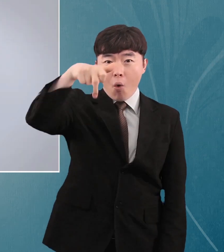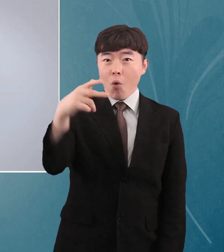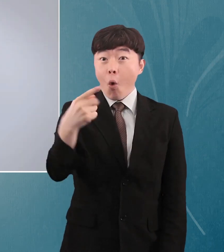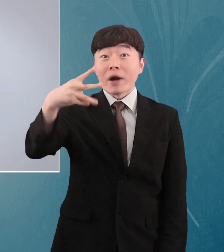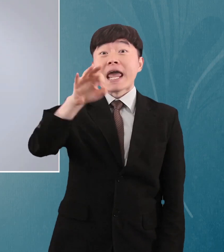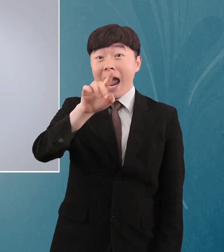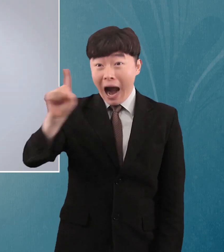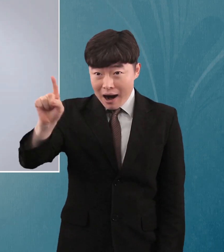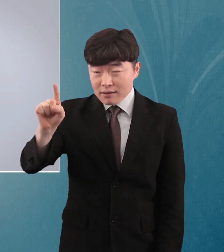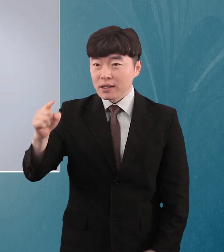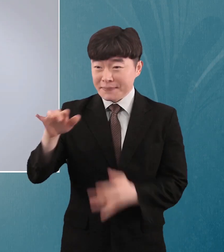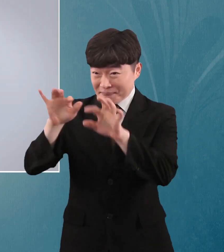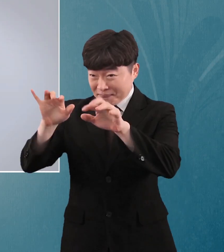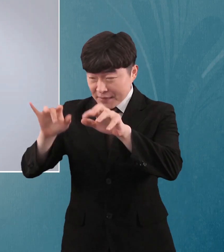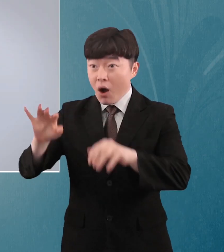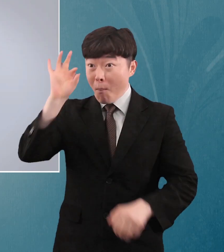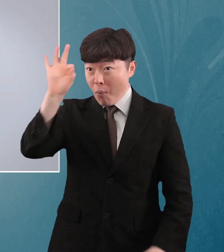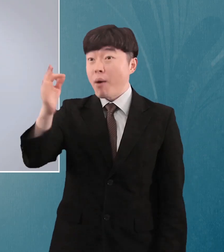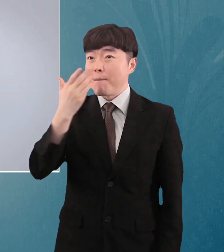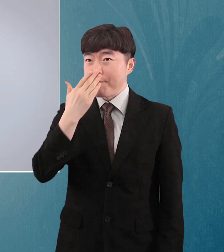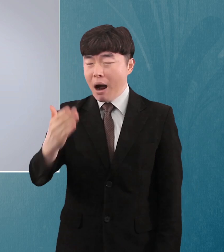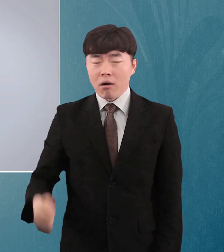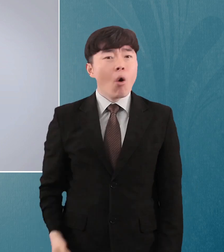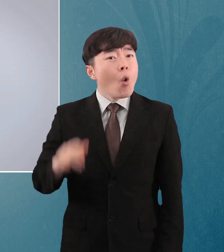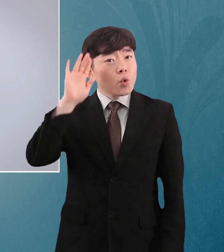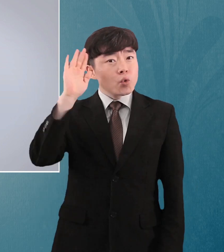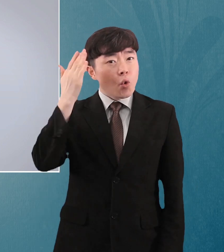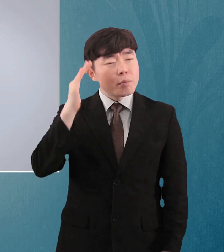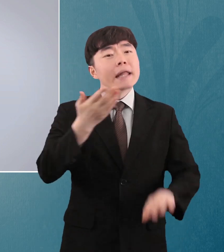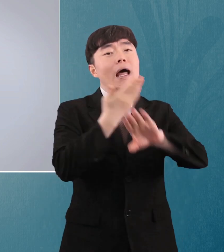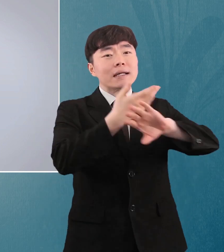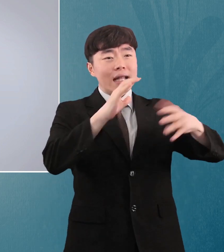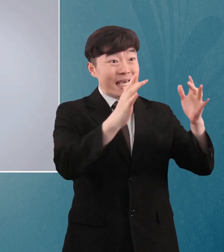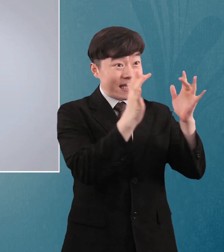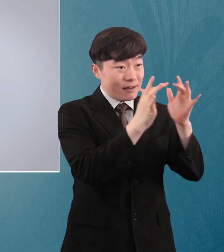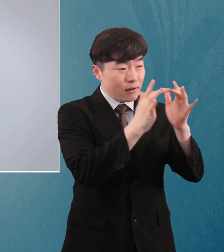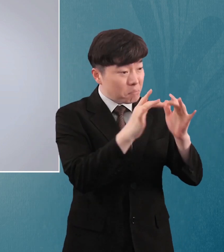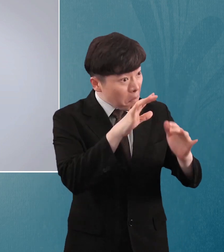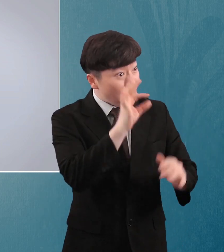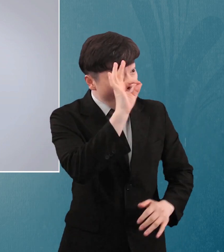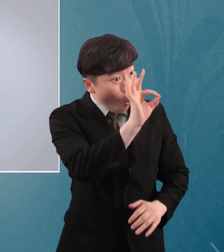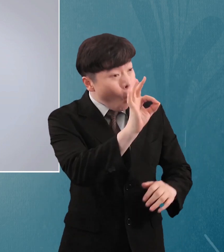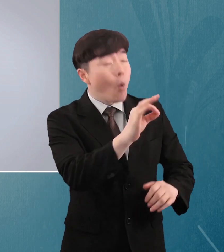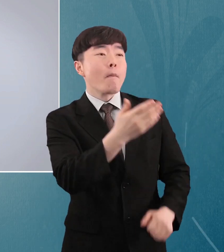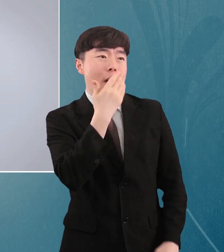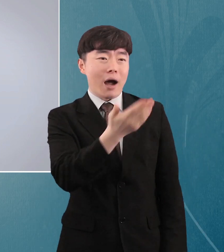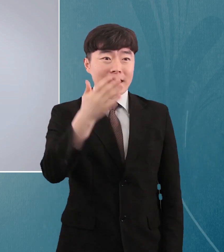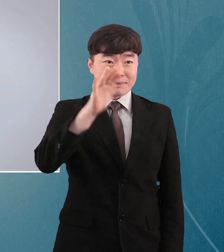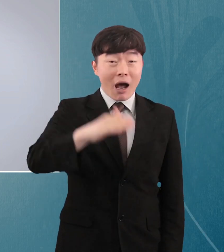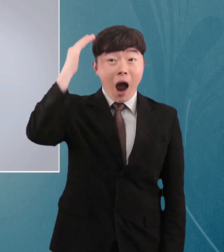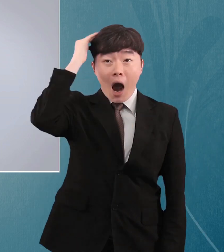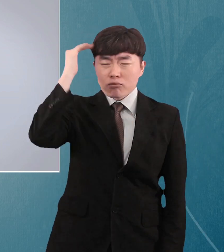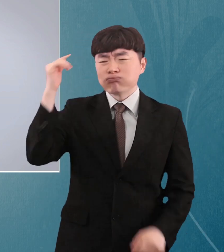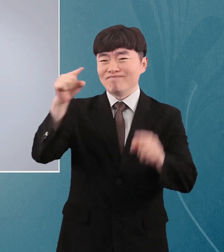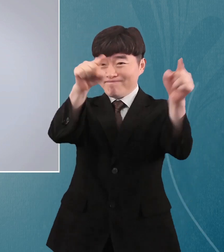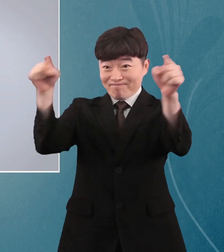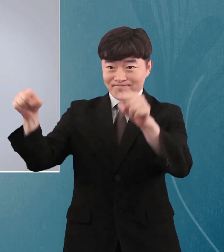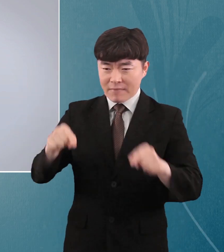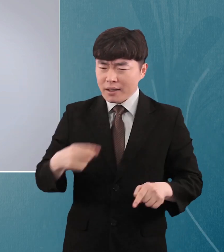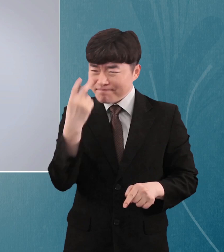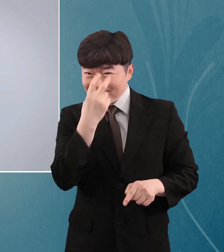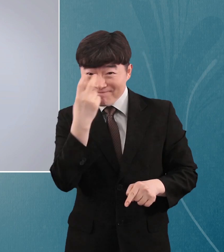있습니다. 최근에는 애국 사이트를 통해 미세먼지 정보를 확인하시는 분들도 많으신데요. 아무래도 국가 측정망의